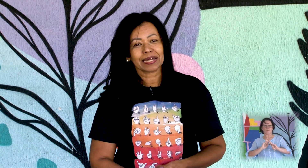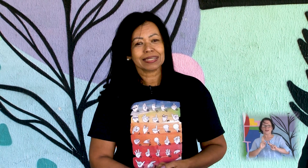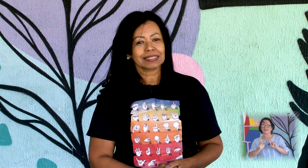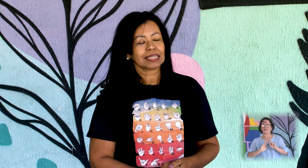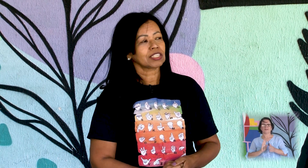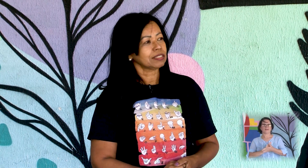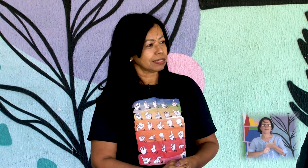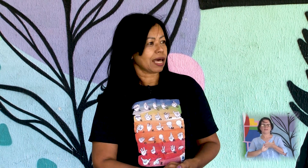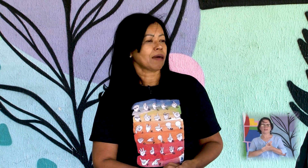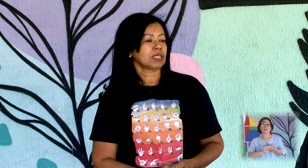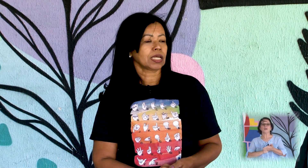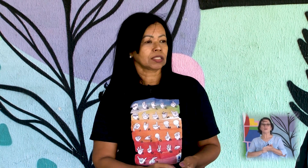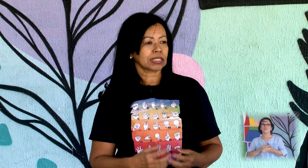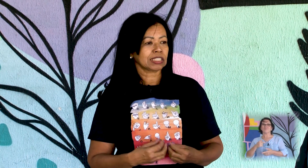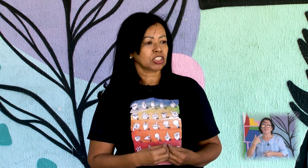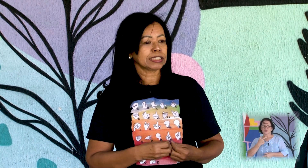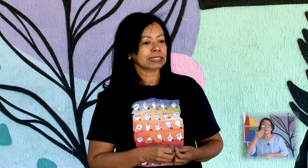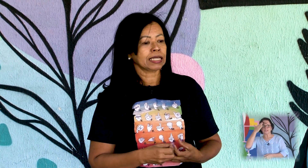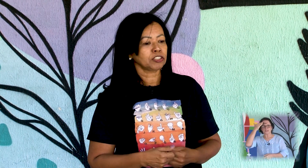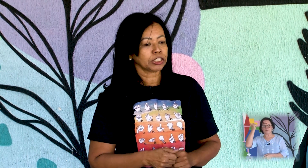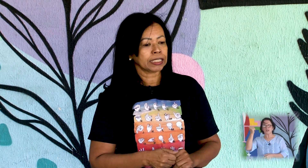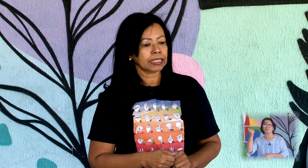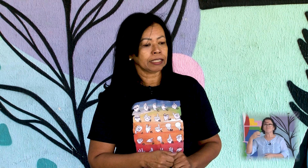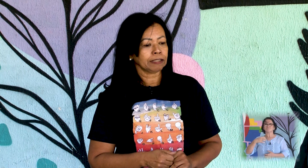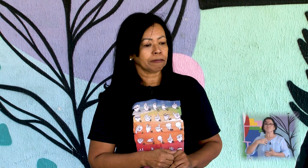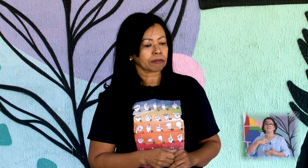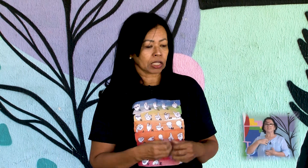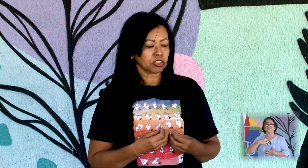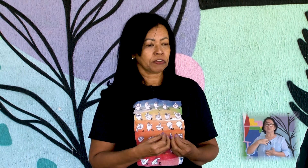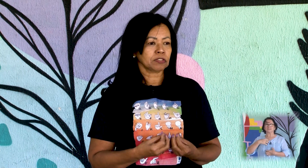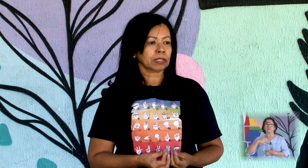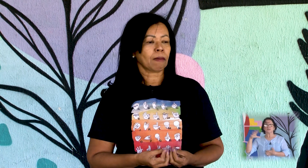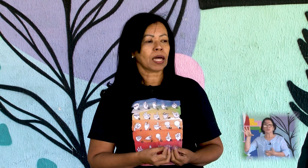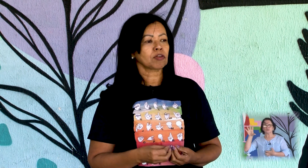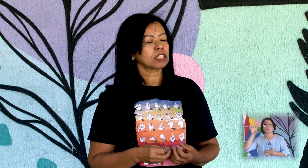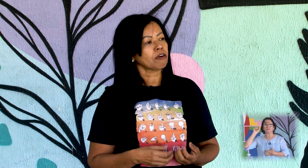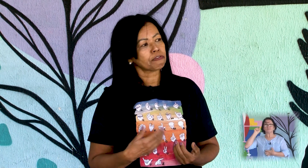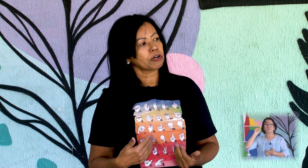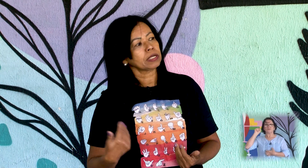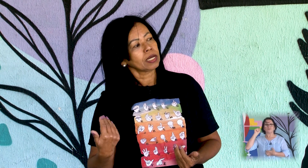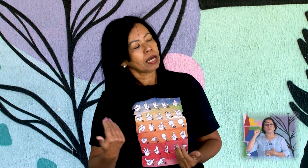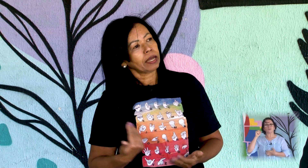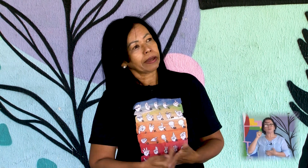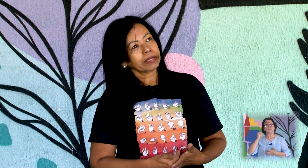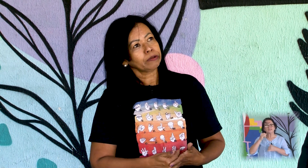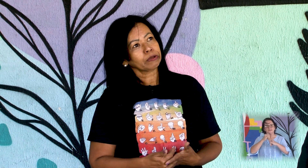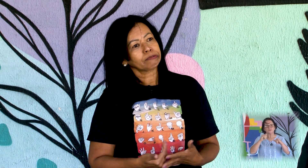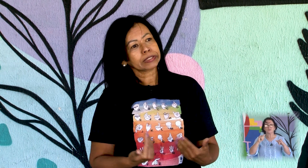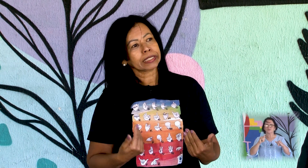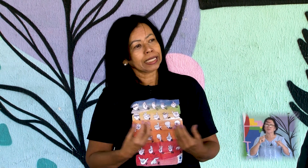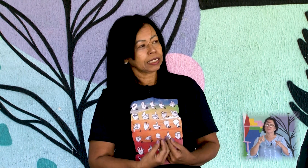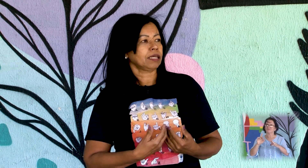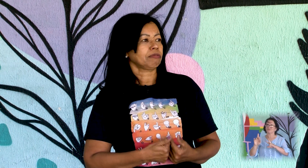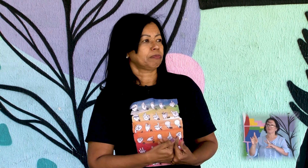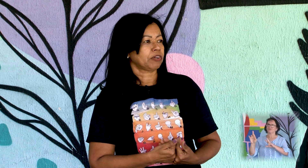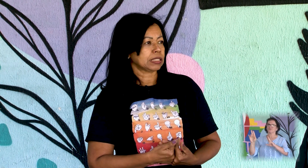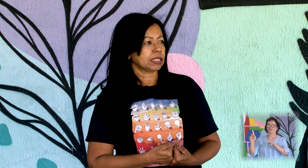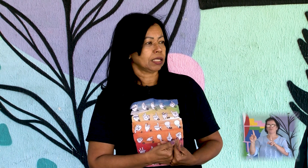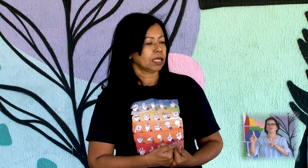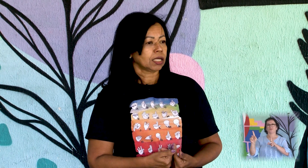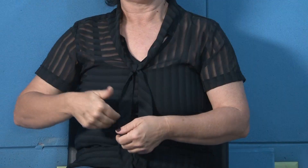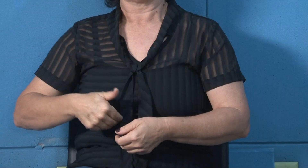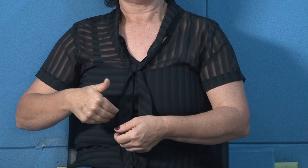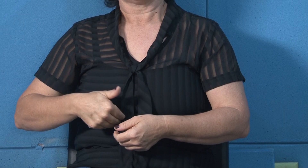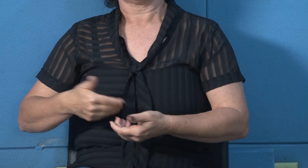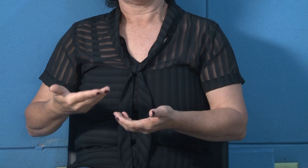não. Mas a gente sabe, né? Às vezes a gente sente que a gente fez um trabalho que não foi aquilo que você queria